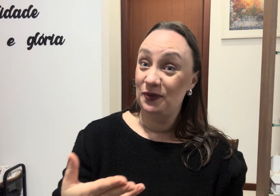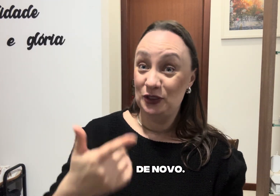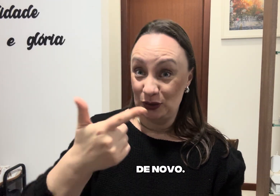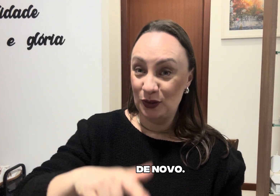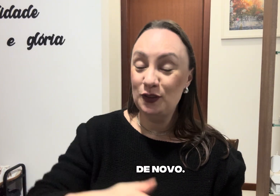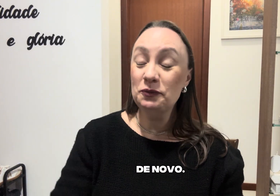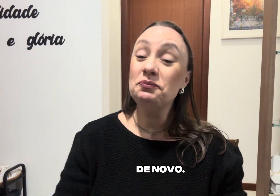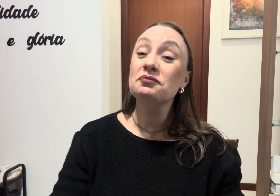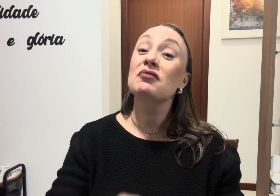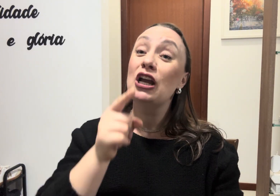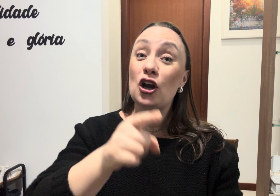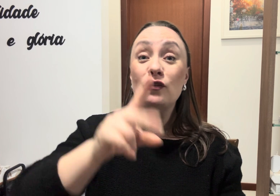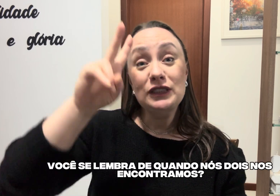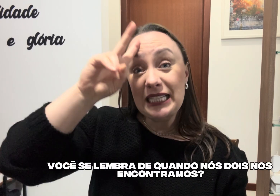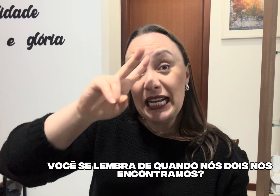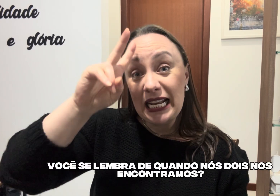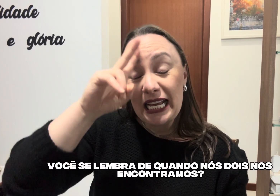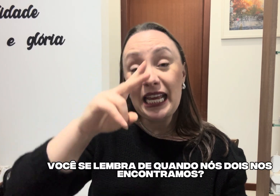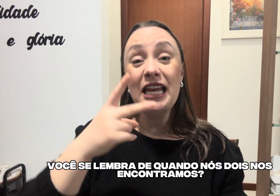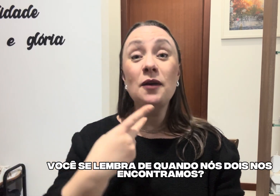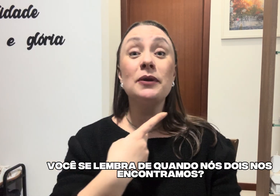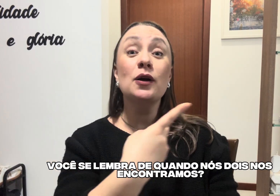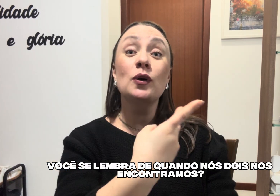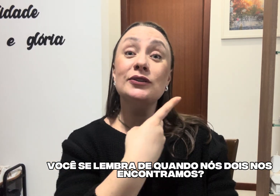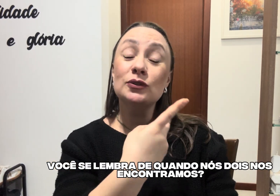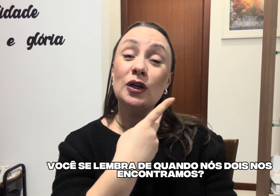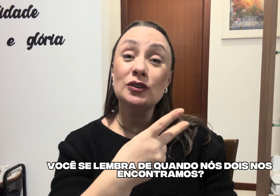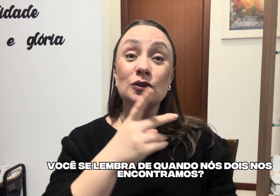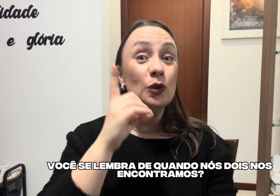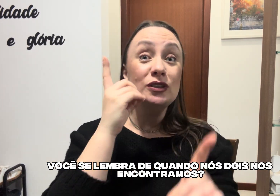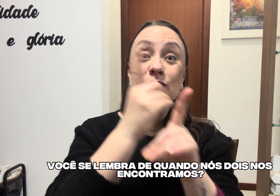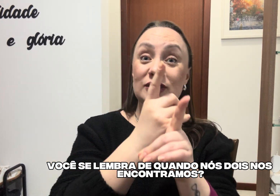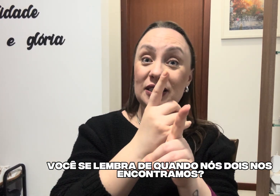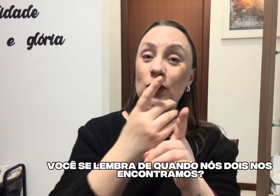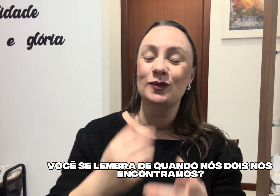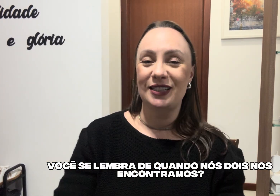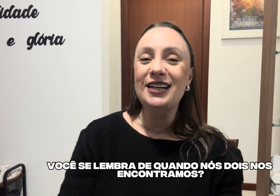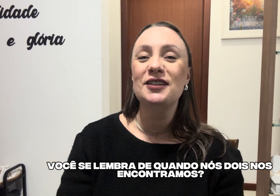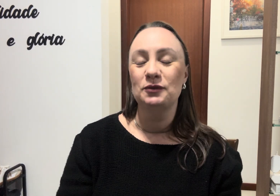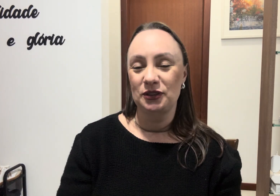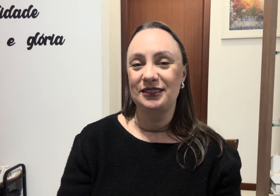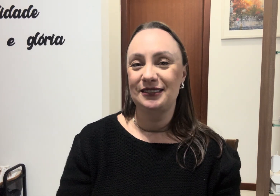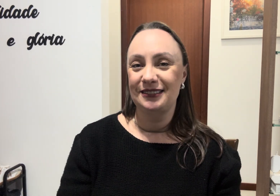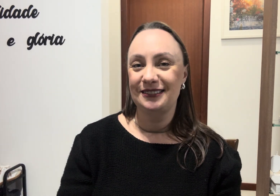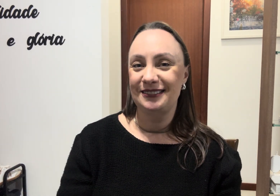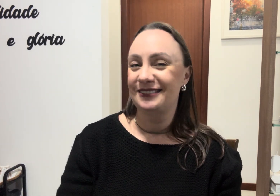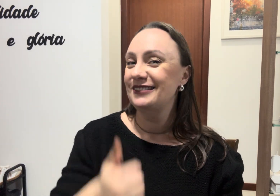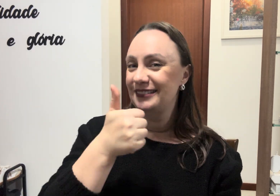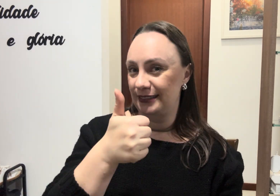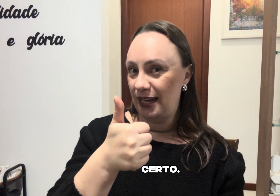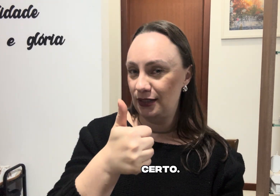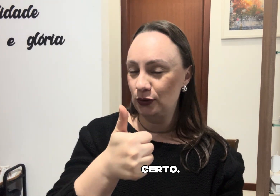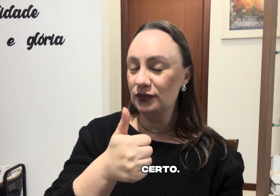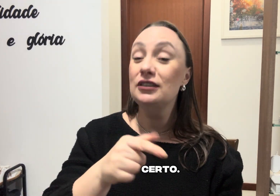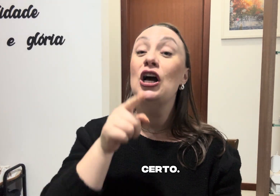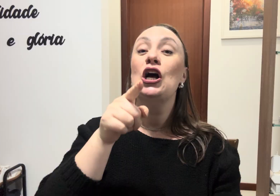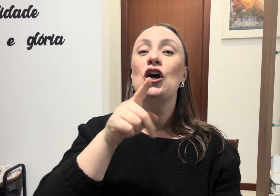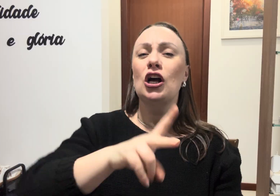De novo. Você lembra quando nós dois nos encontramos? Certo?